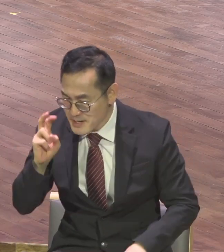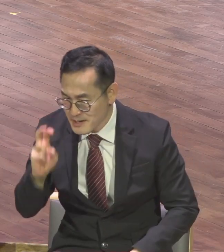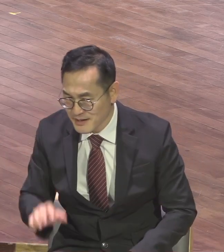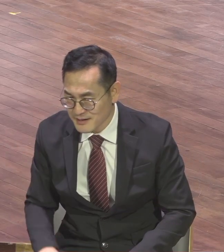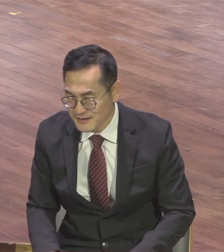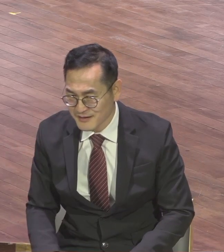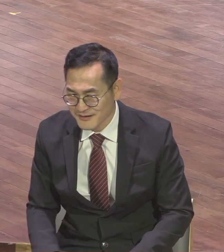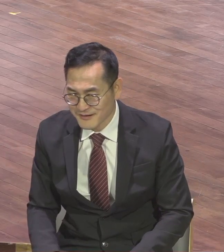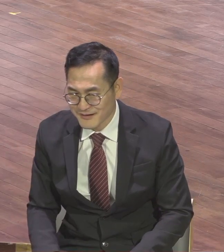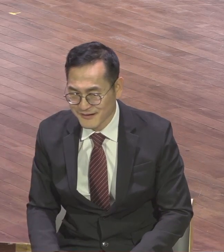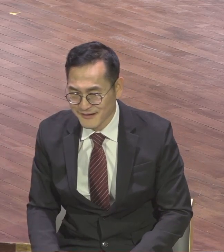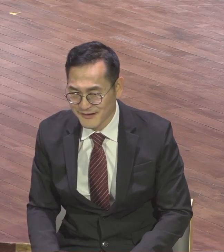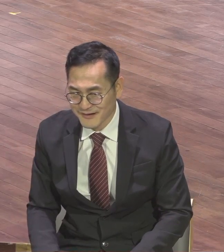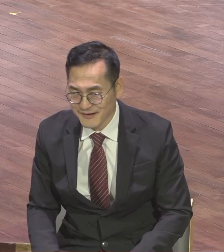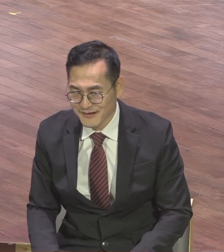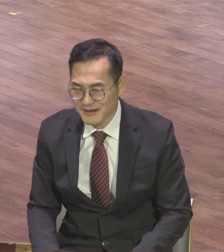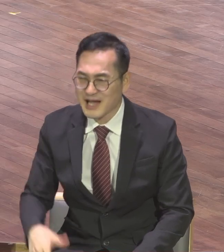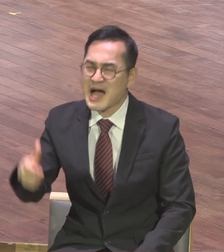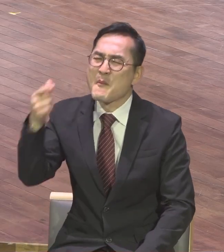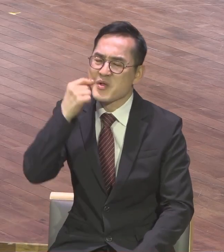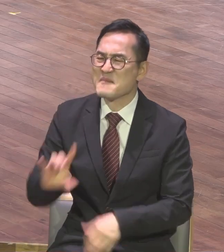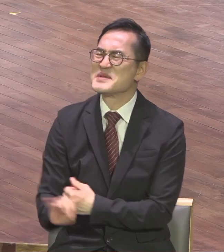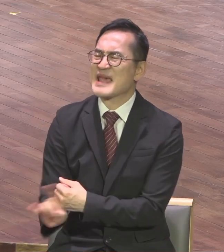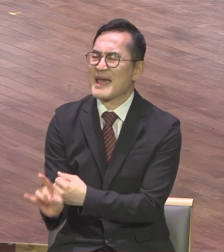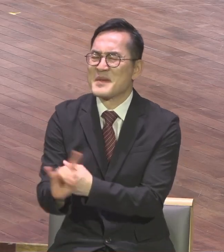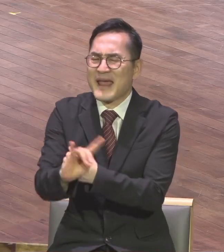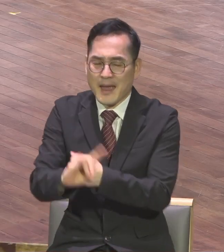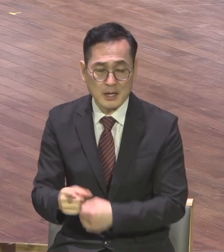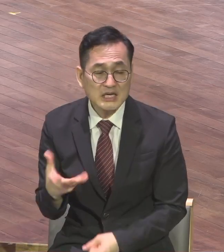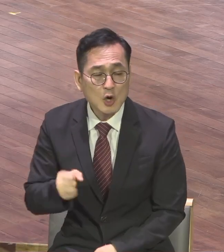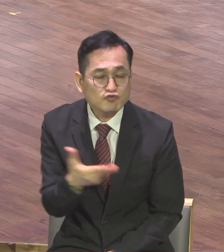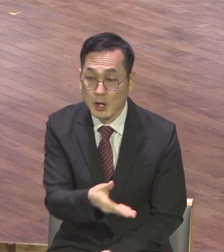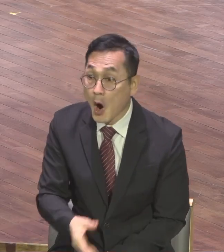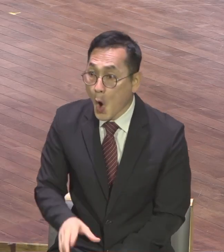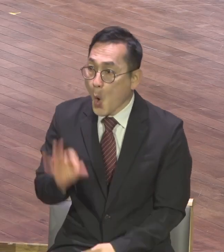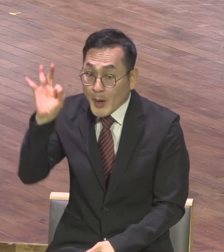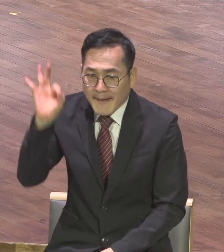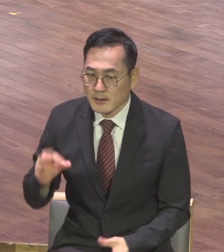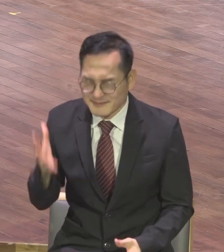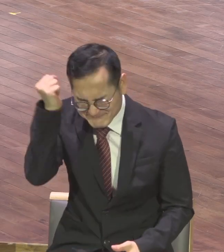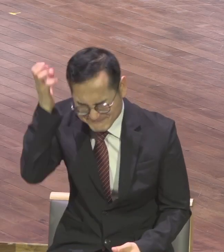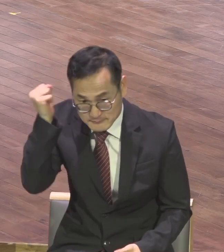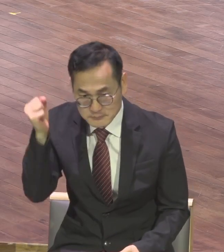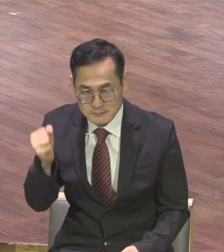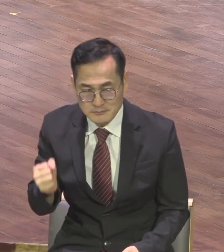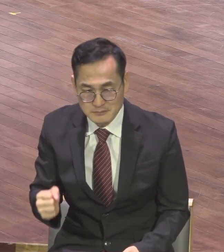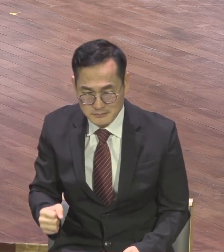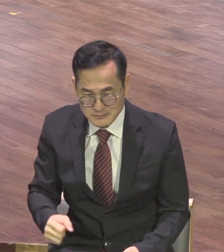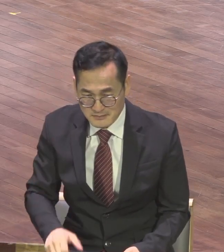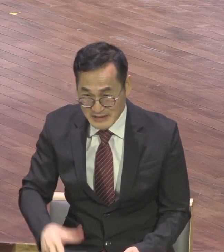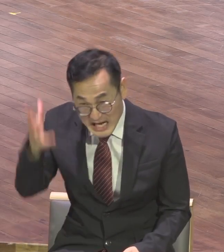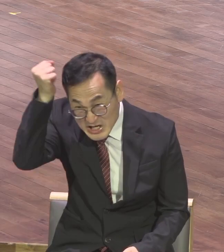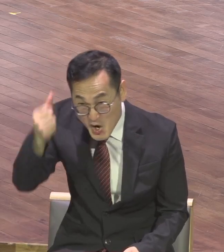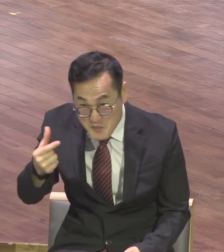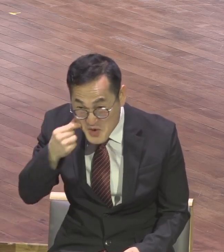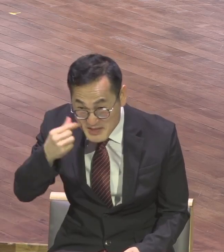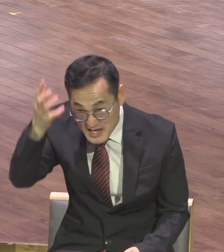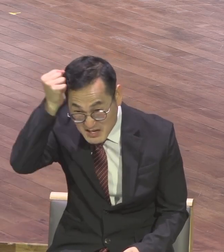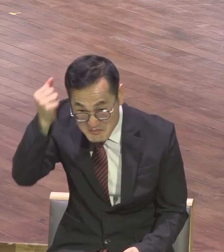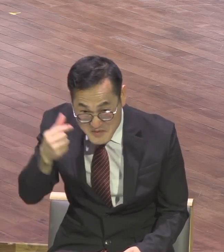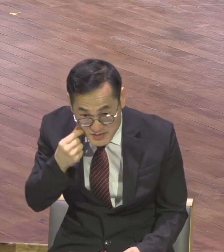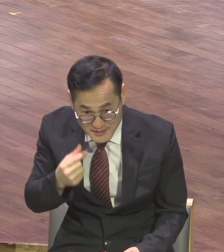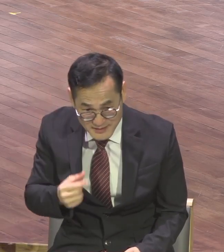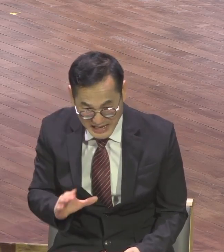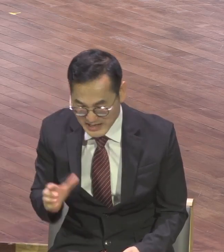때는 하루 안에 못할 사람 아무도 없을 거야. 아무리 IQ 두 자리 숫자라도. 여러분,